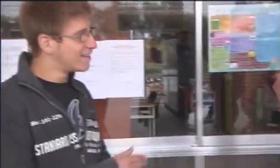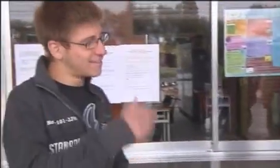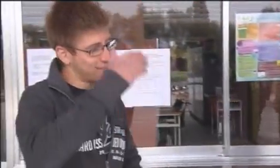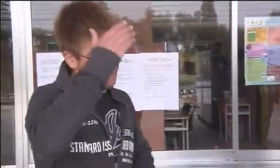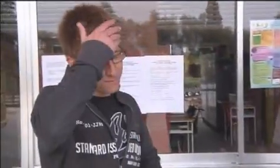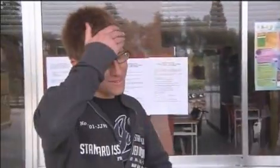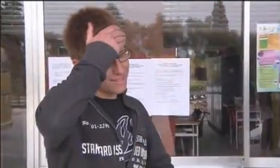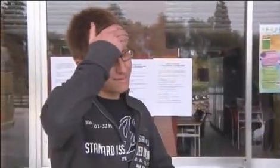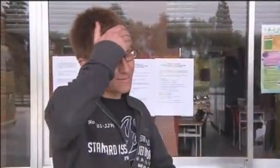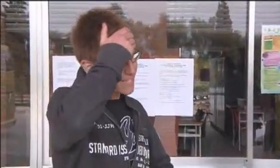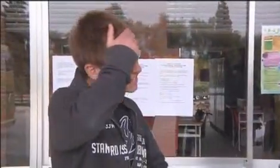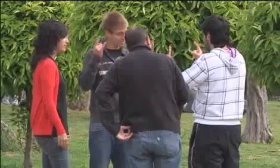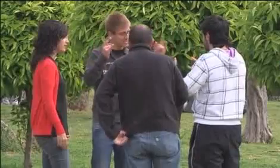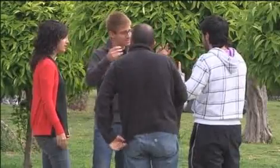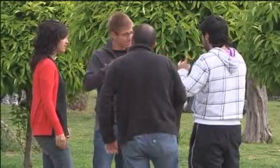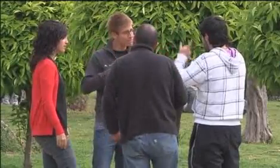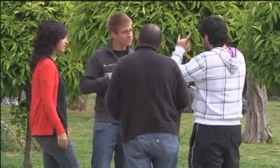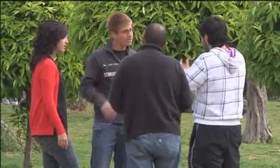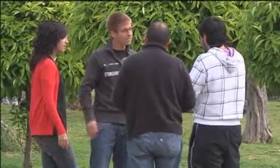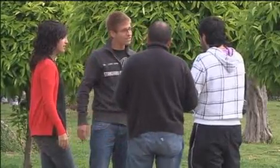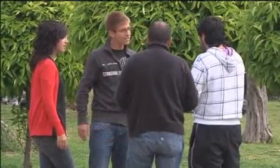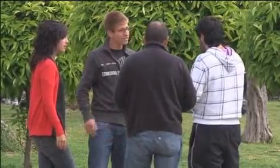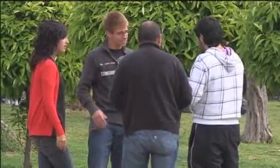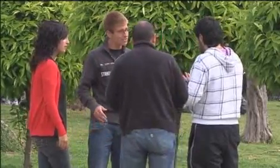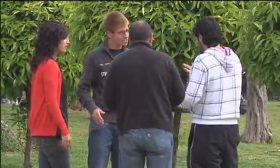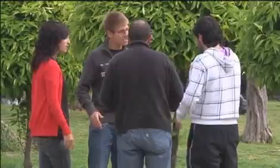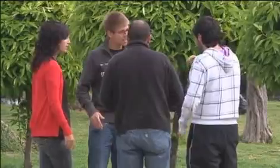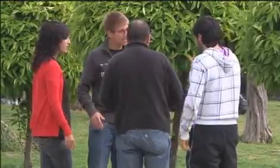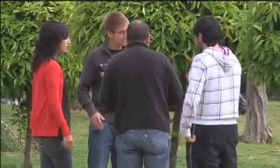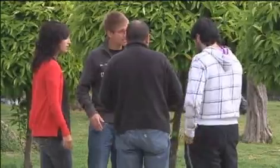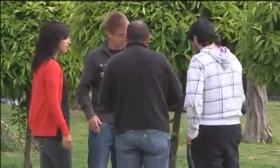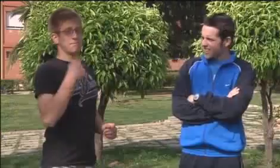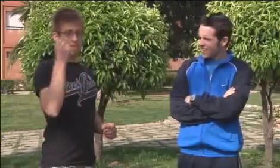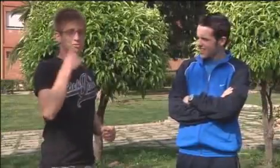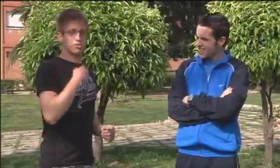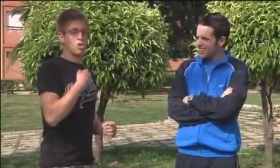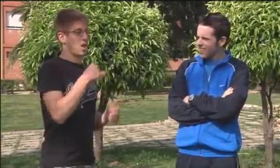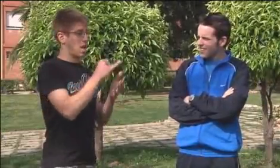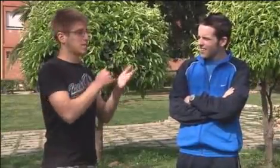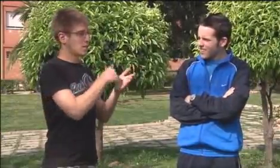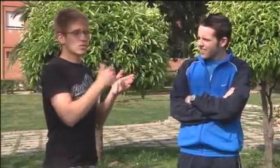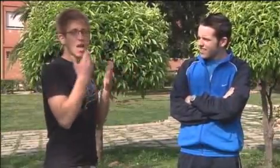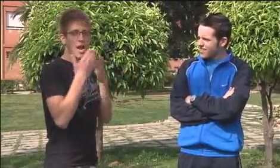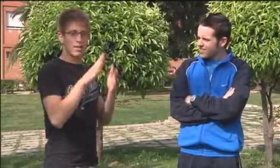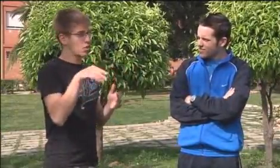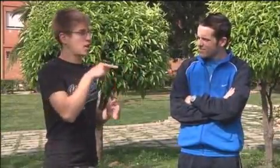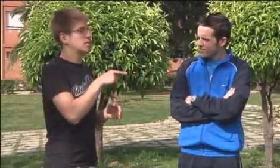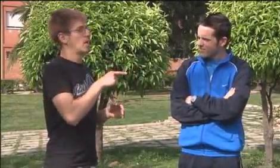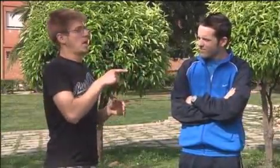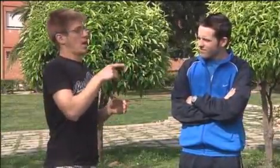a día y ahora se comunican con ellos como vamos sin ningún tipo de vergüenza ningún tipo de de nada No yo pienso que la asignatura gracias a